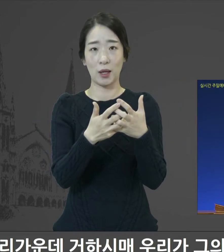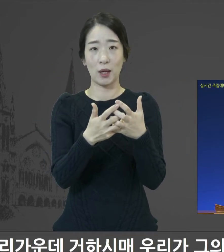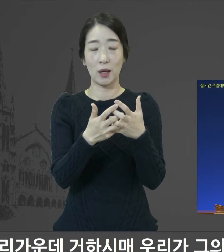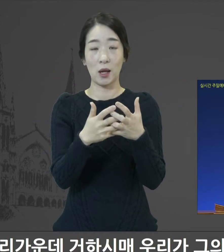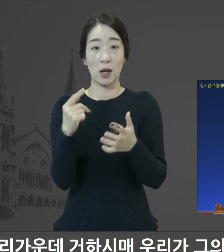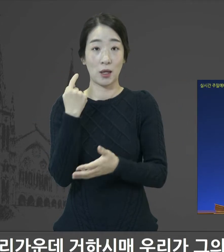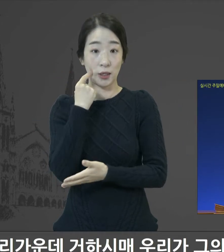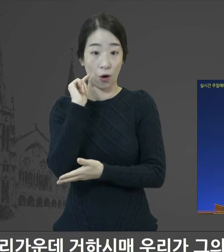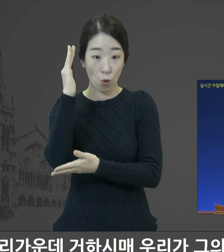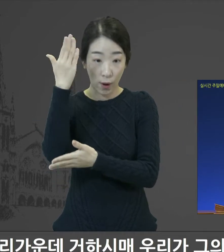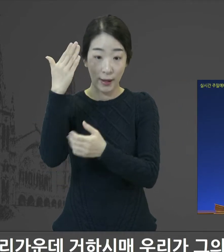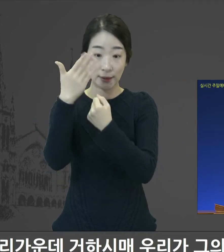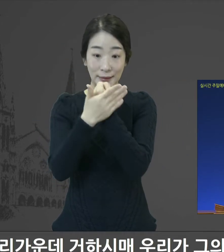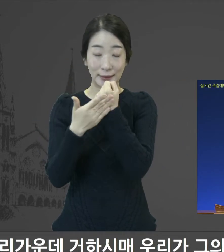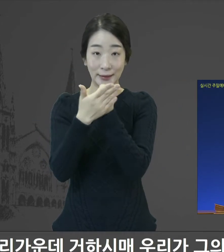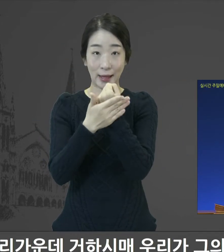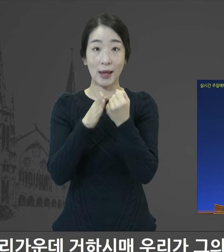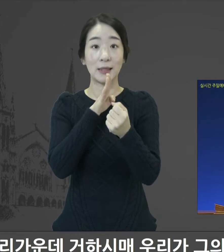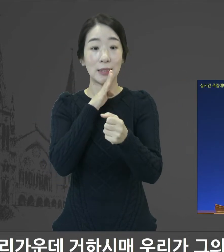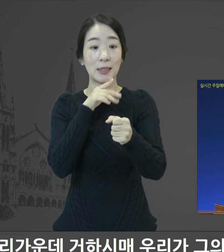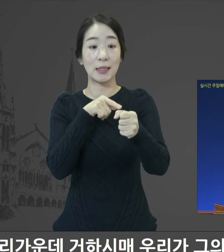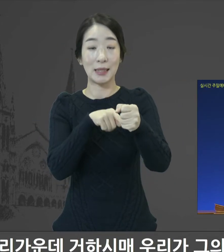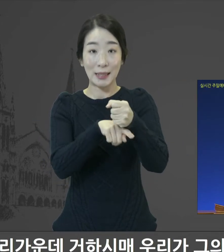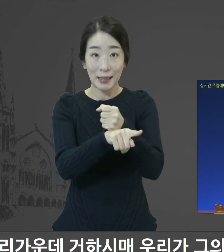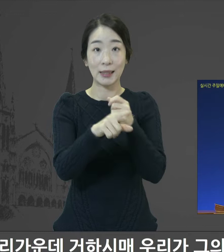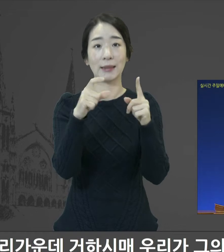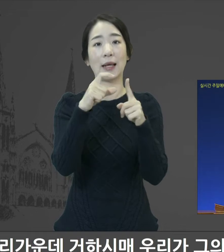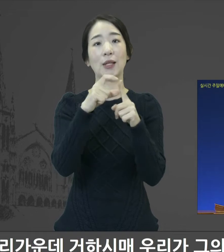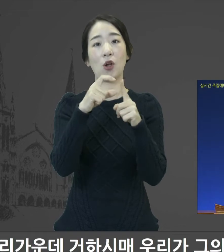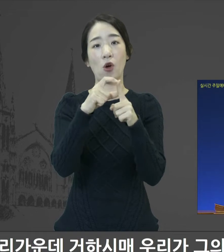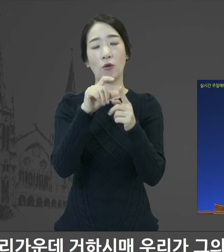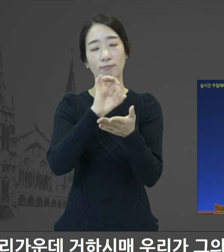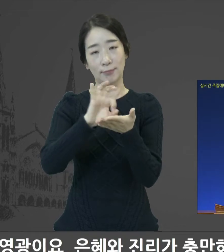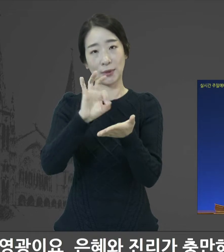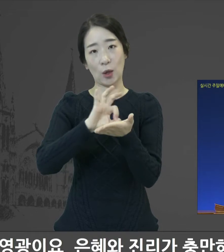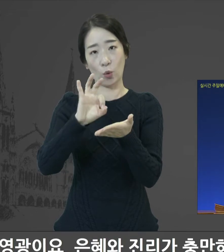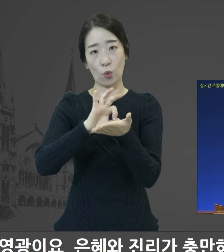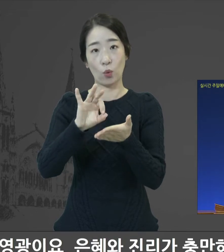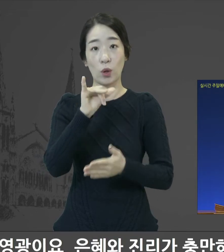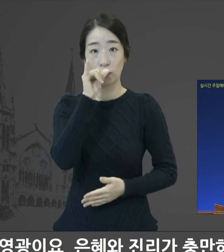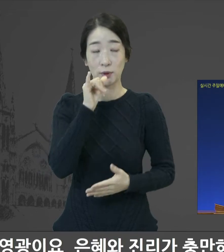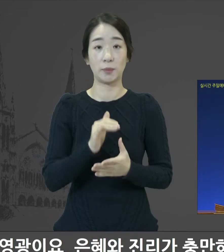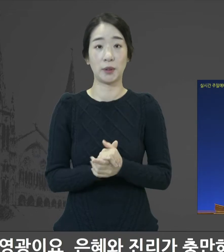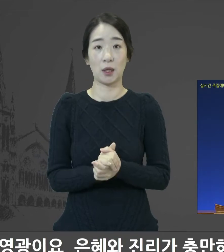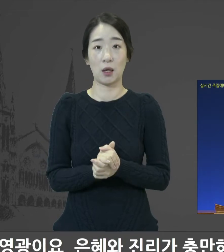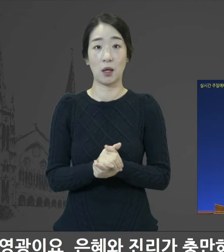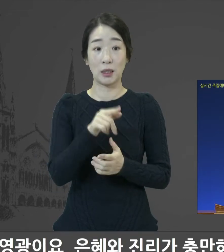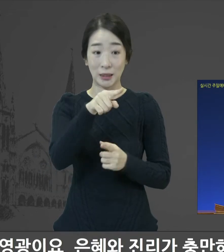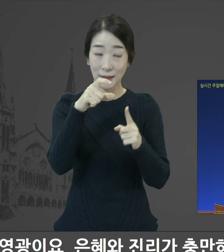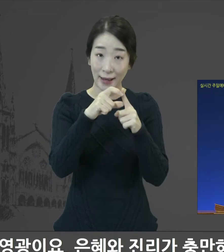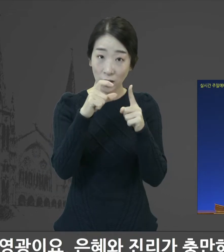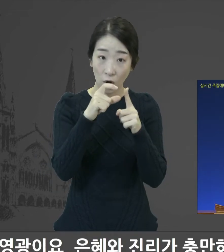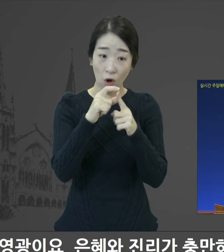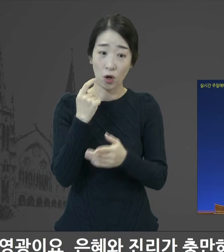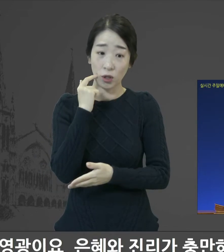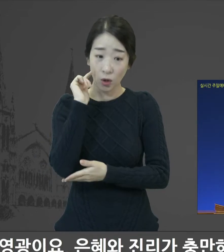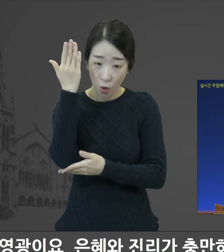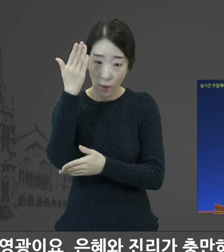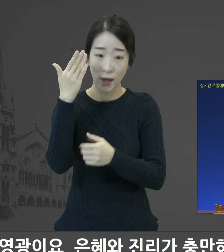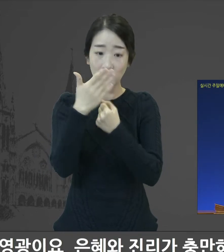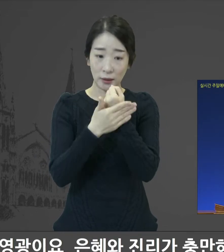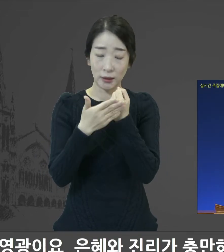영광, 은혜, 진리, 충만, 이런 단어들을 사용하고 있습니다. 이 단어는 사실